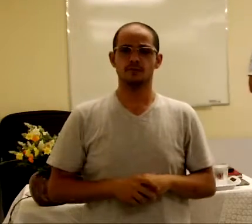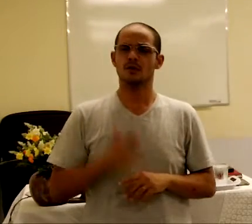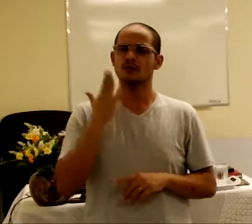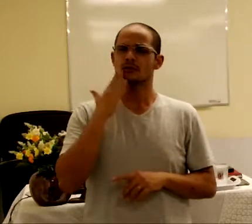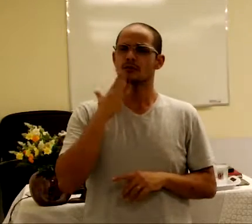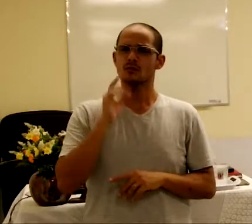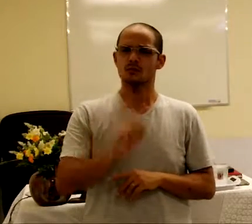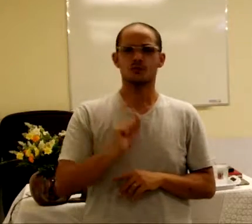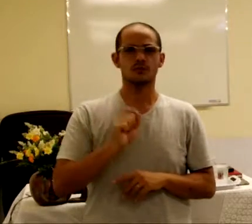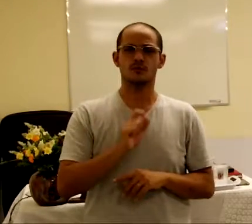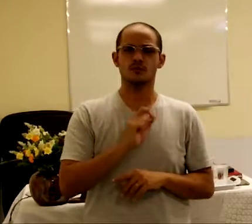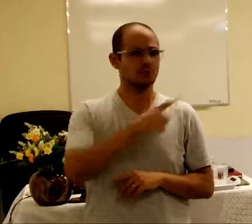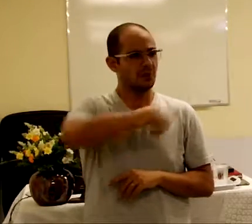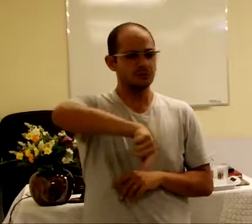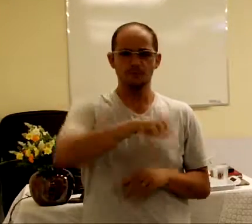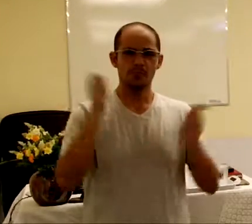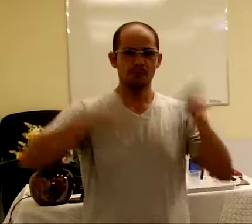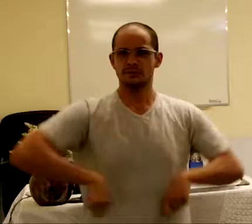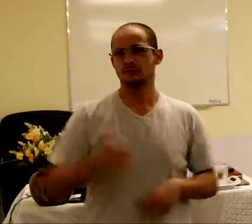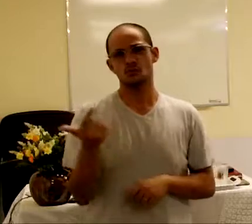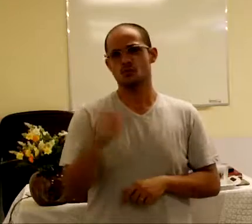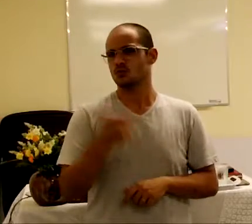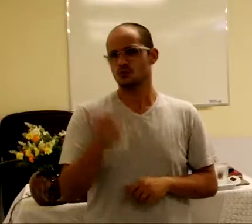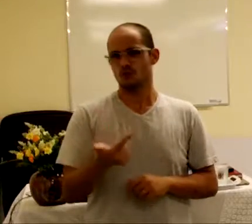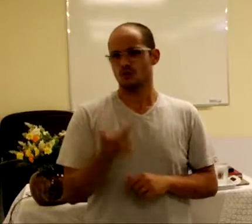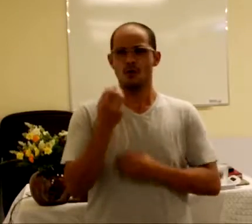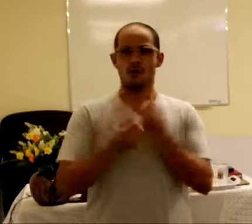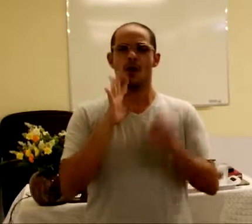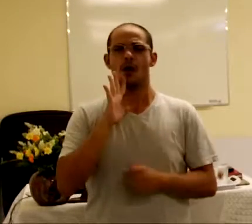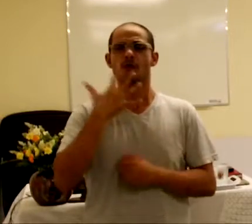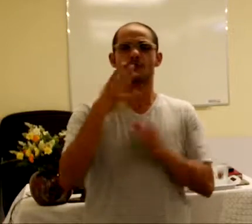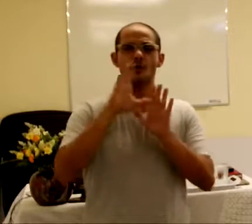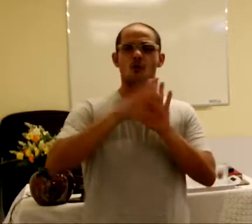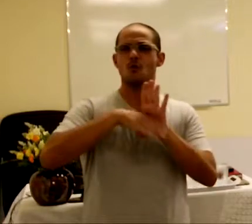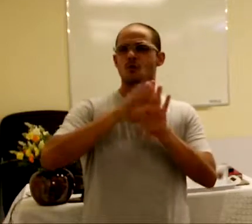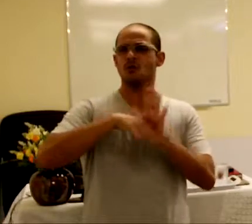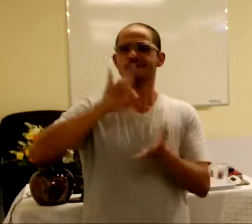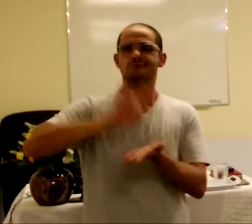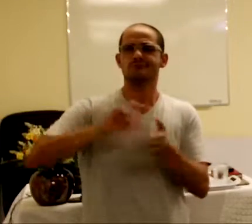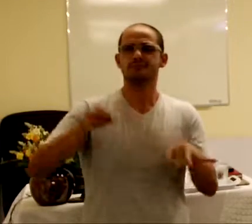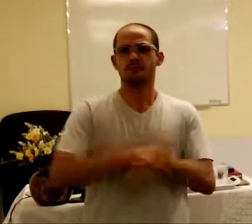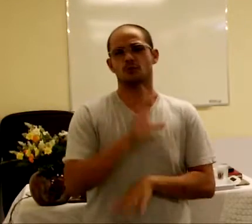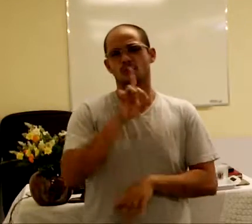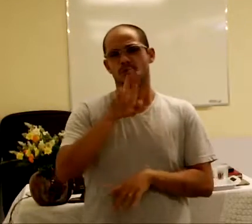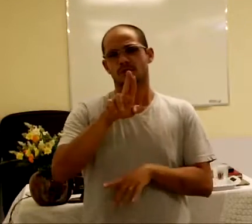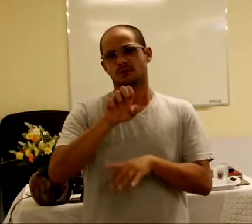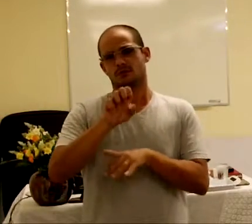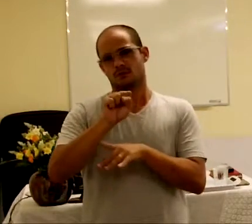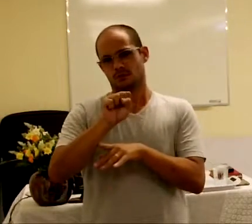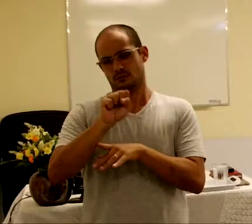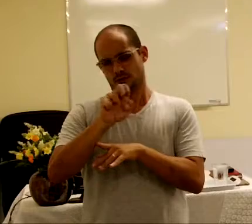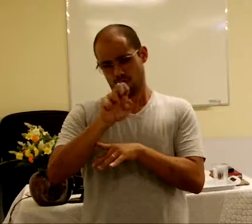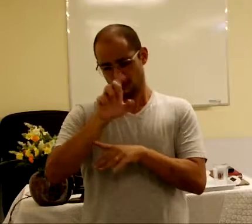Reconhece a nossa incapacidade momentânea de chegar a essa visão completa do que é Deus. E nós que